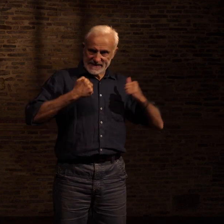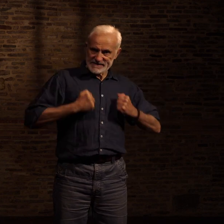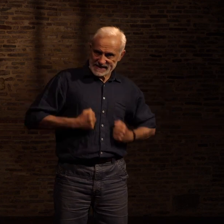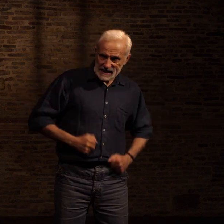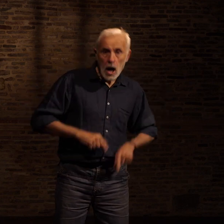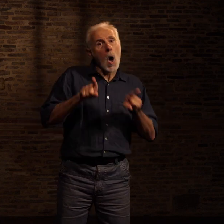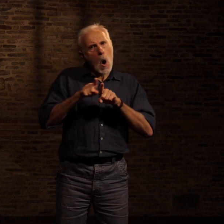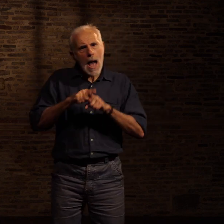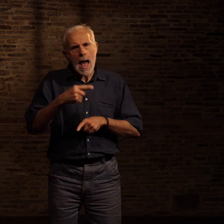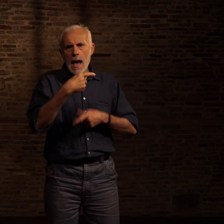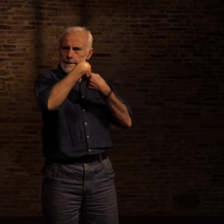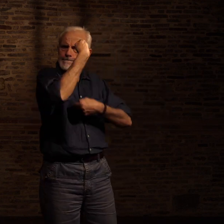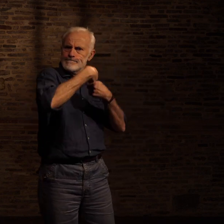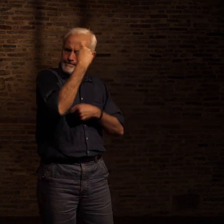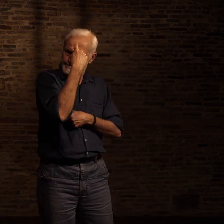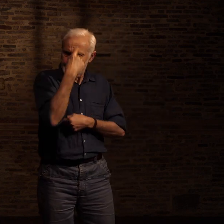écrites